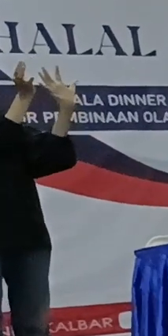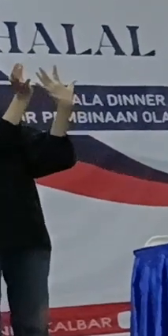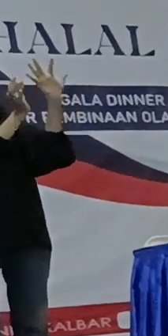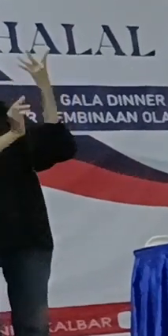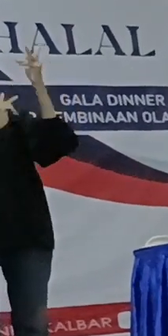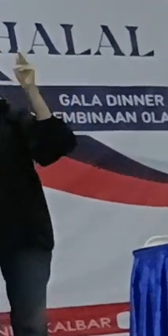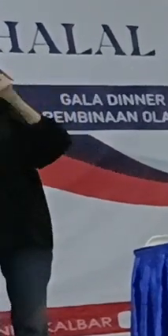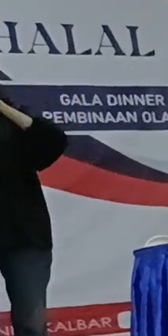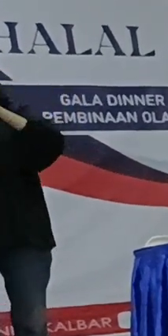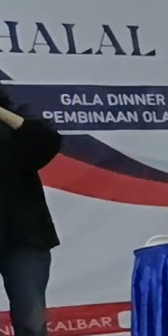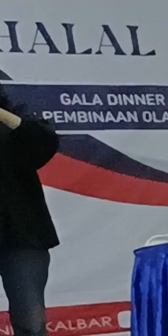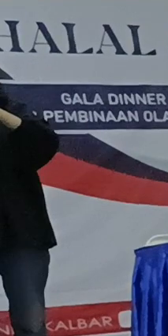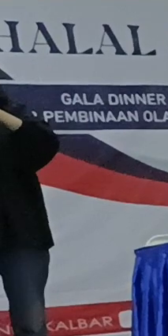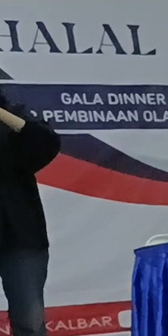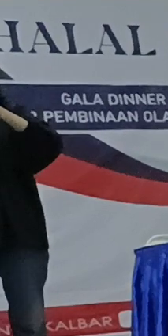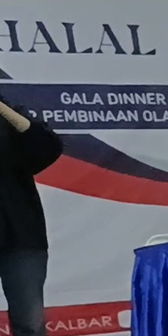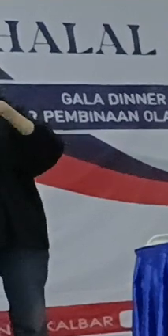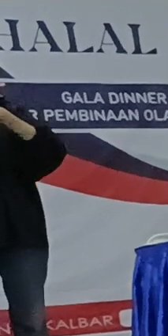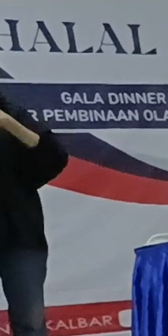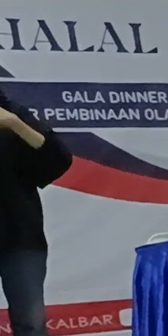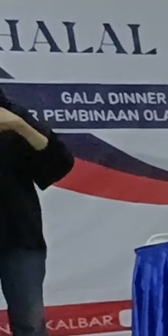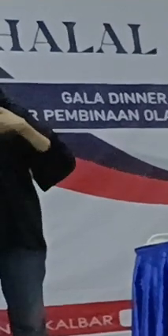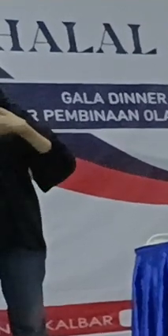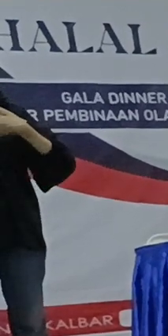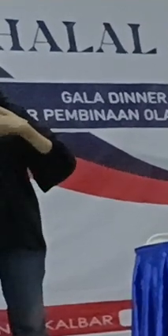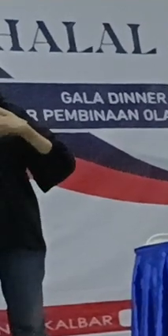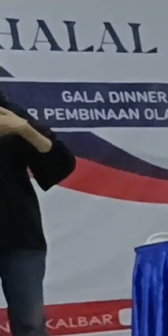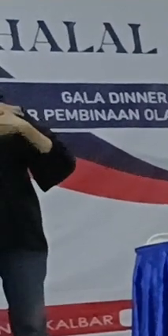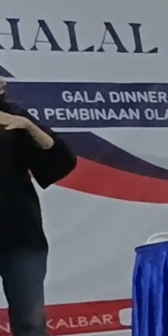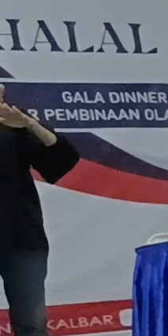jika diperlukan kami akan TC